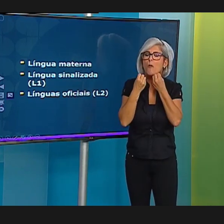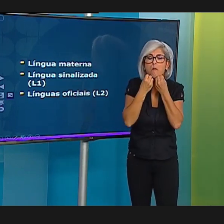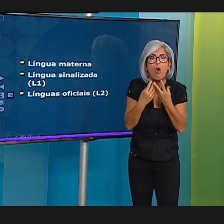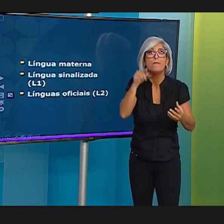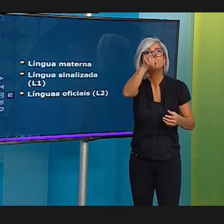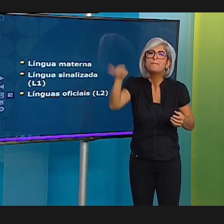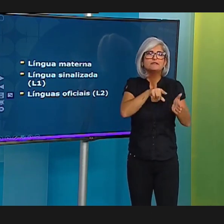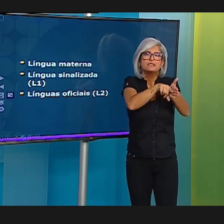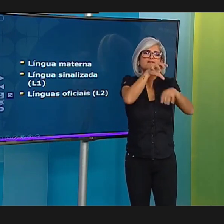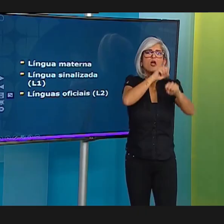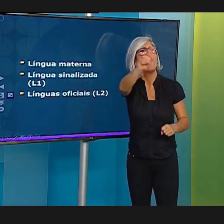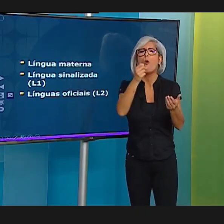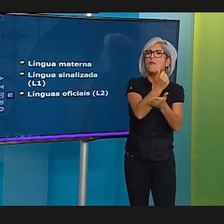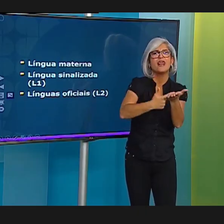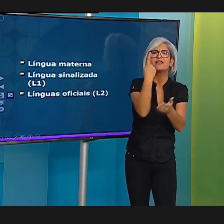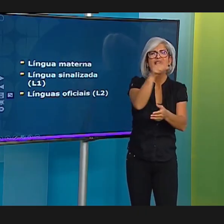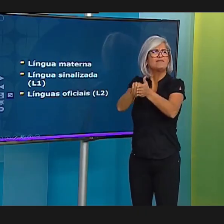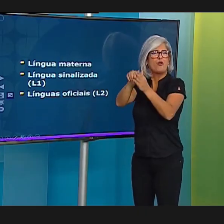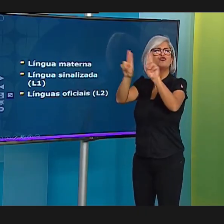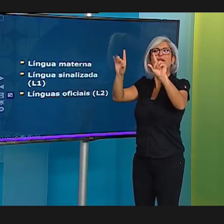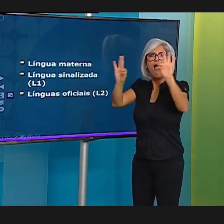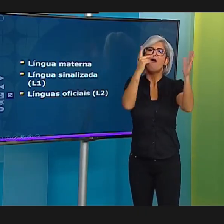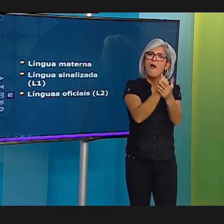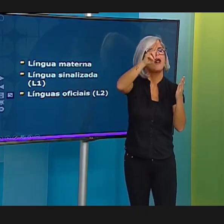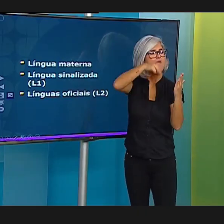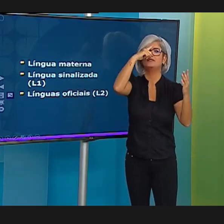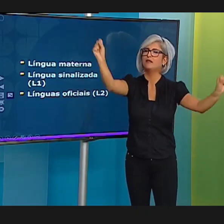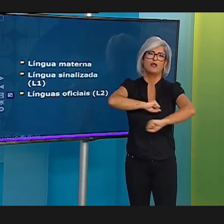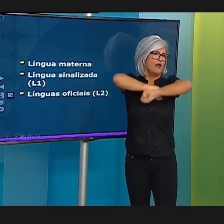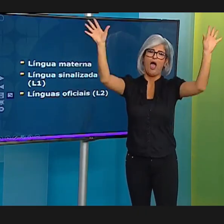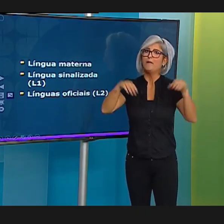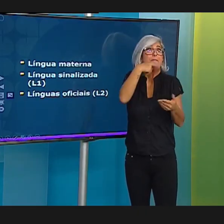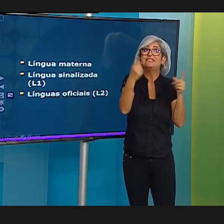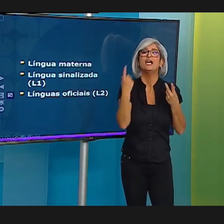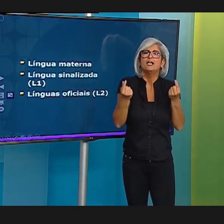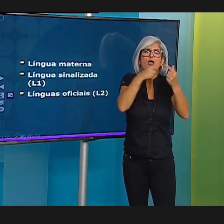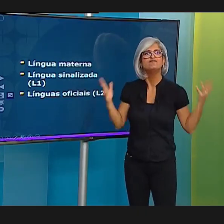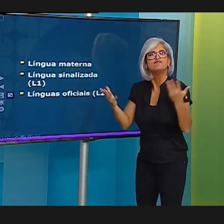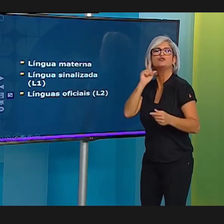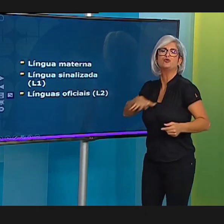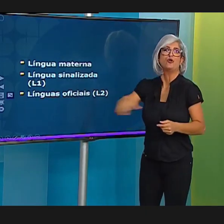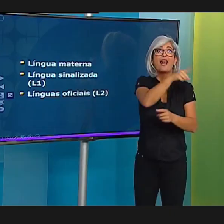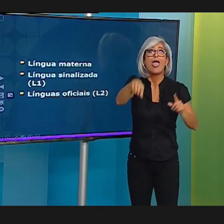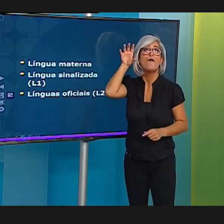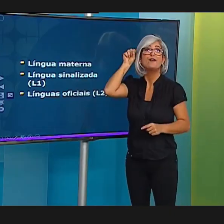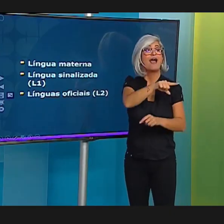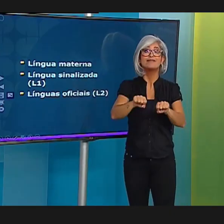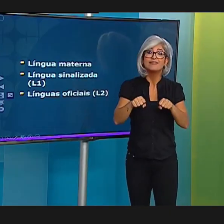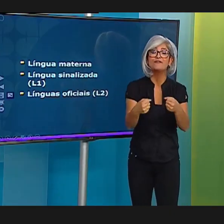Sueli Fernandes. Ela tem inúmeros artigos que falam sobre educação, proposta bilíngue. Vocês podem, então, se apropriar desses livros e vão entender com clareza sobre essa educação bilíngue. É uma pesquisa de muita